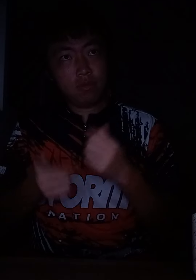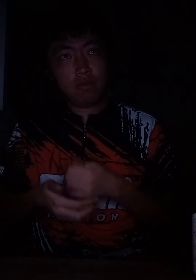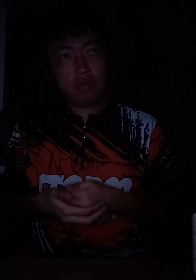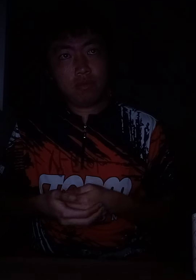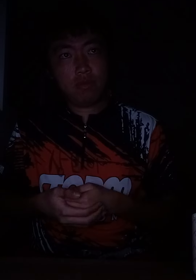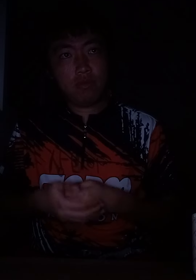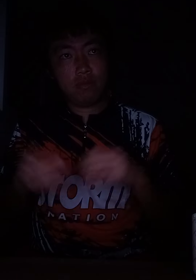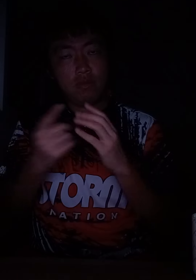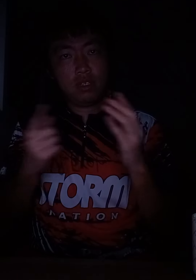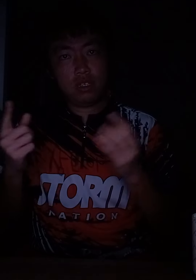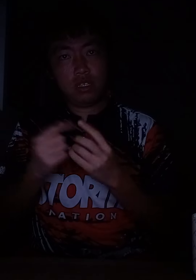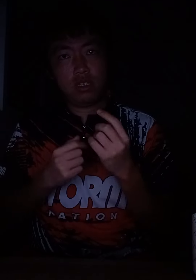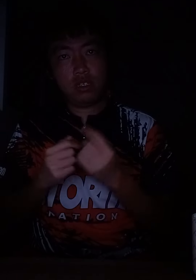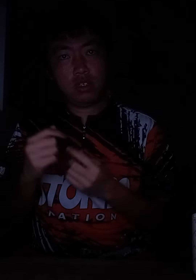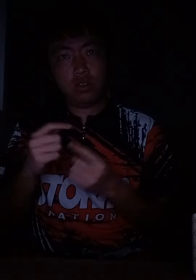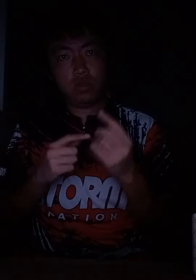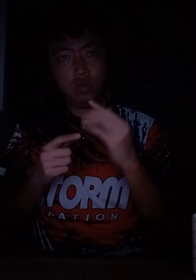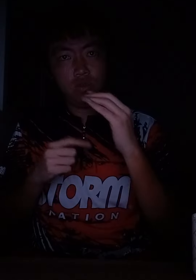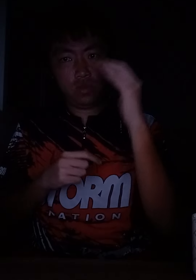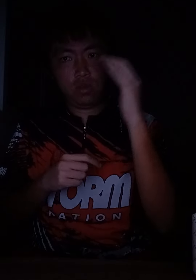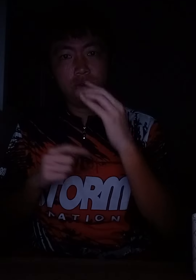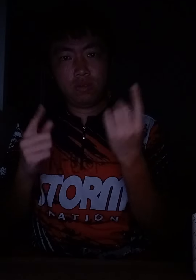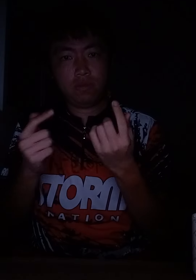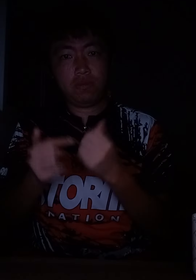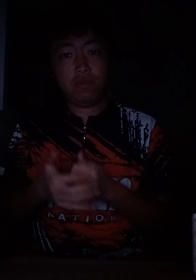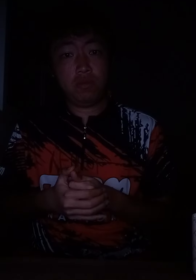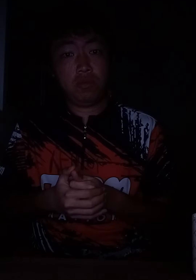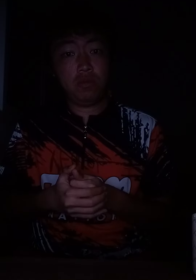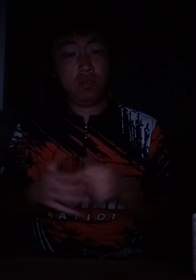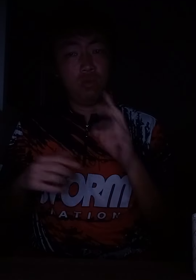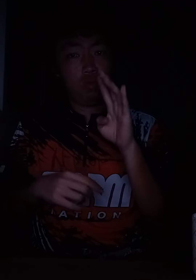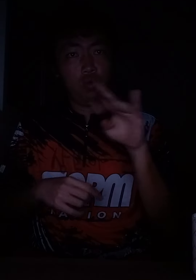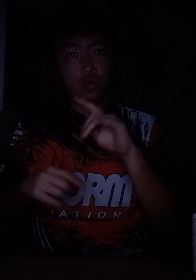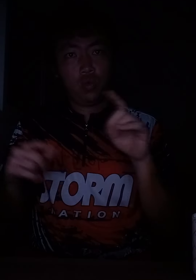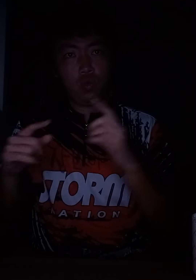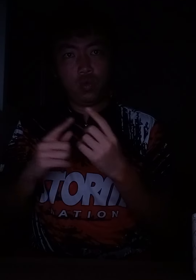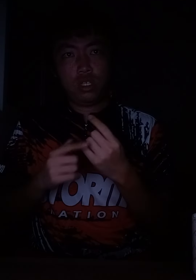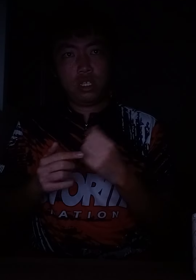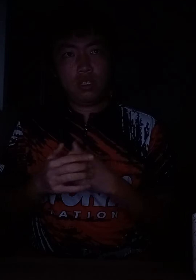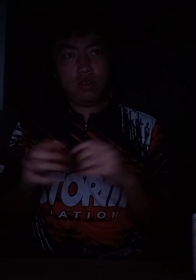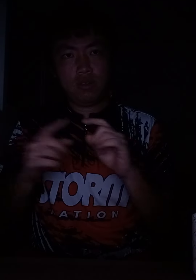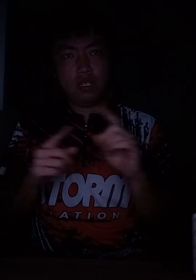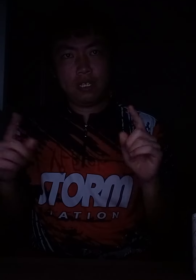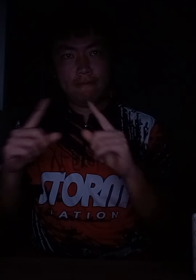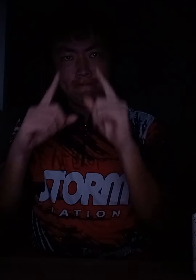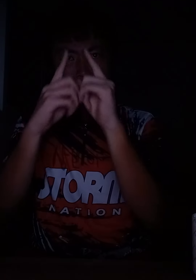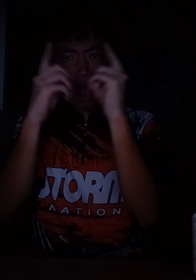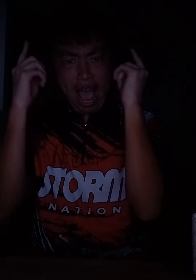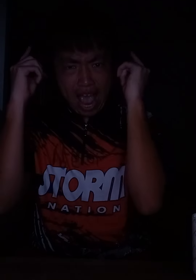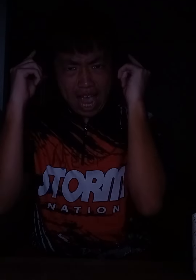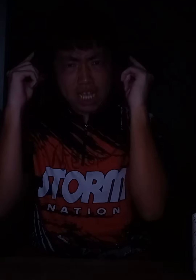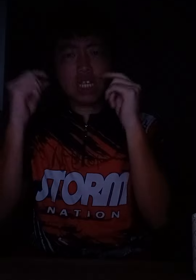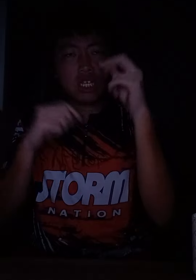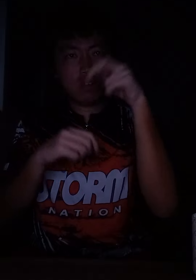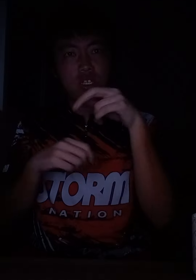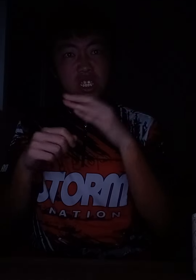되게 이제 의식을 높게 활용하고 계시는 건데, 근데 지난 5월 이후에 대중교통 안에 마스크 착용 이 시비로